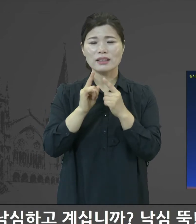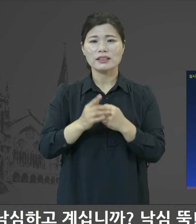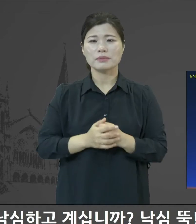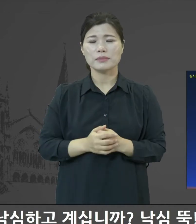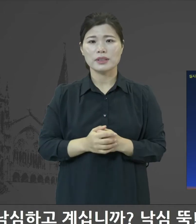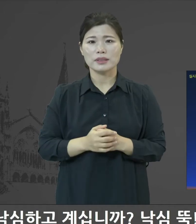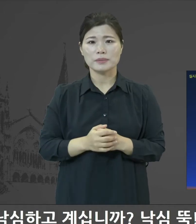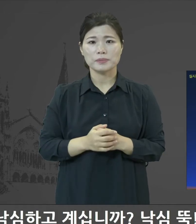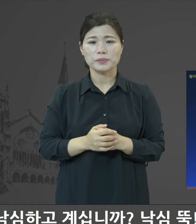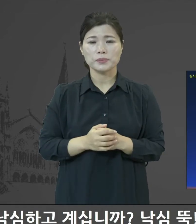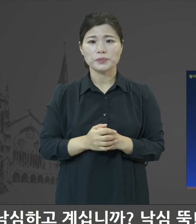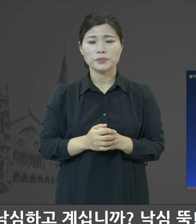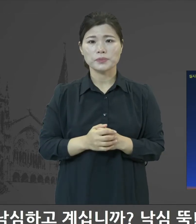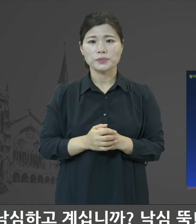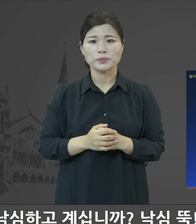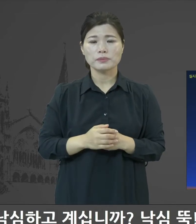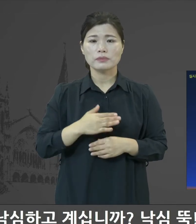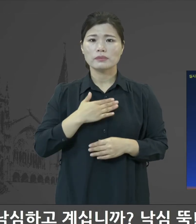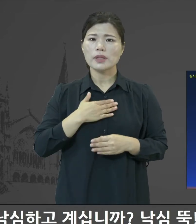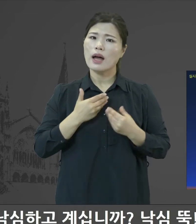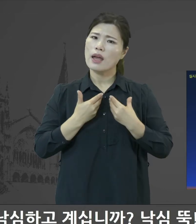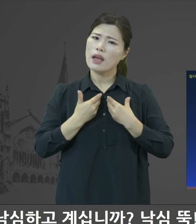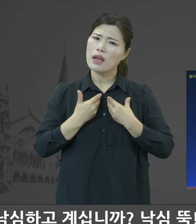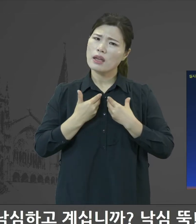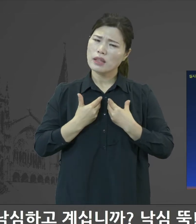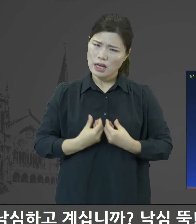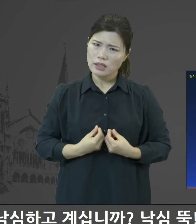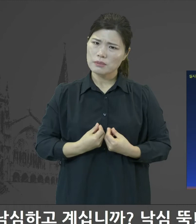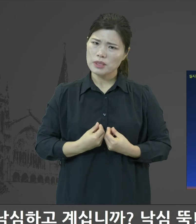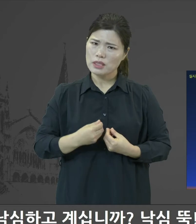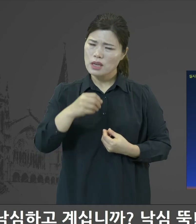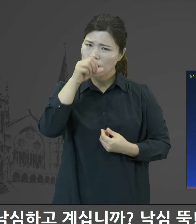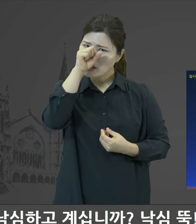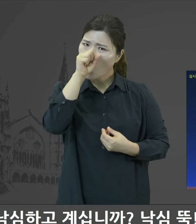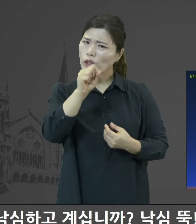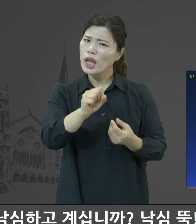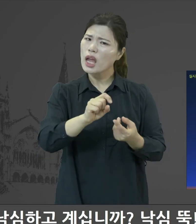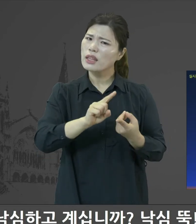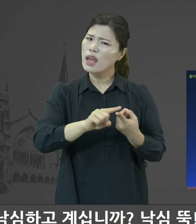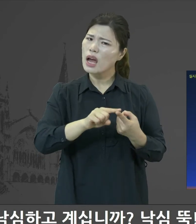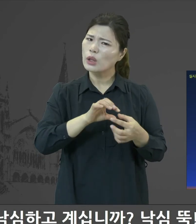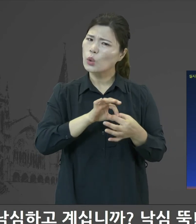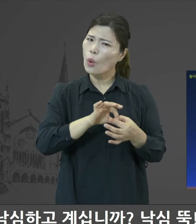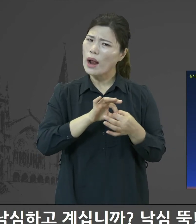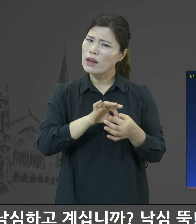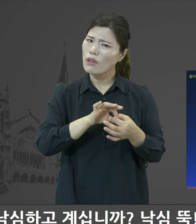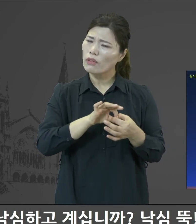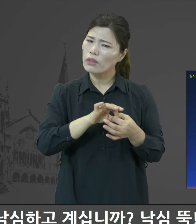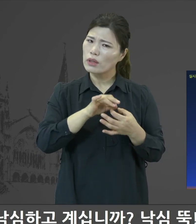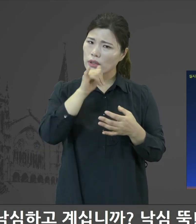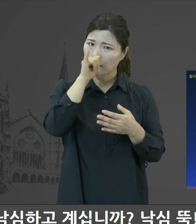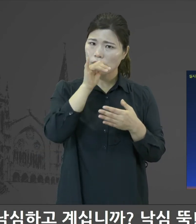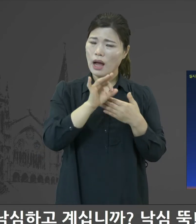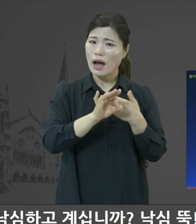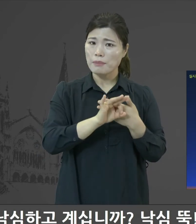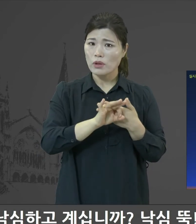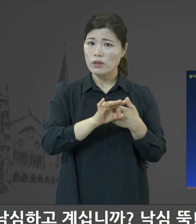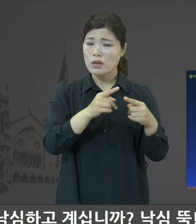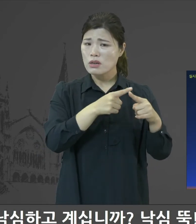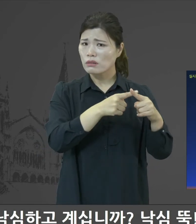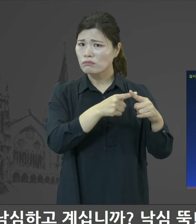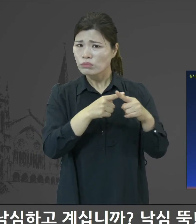사실이죠. 나의 낙심이 선한 것과 관련되어 있다면 무조건